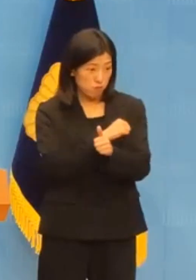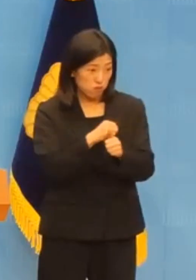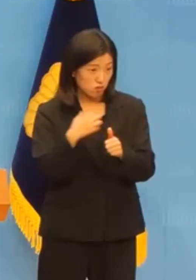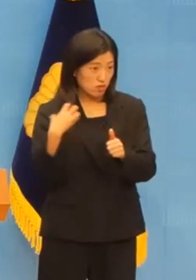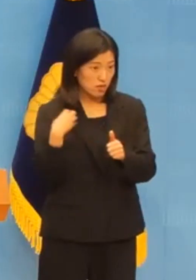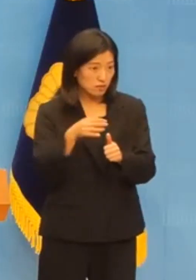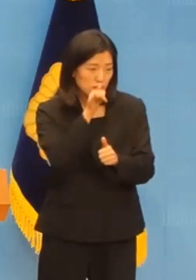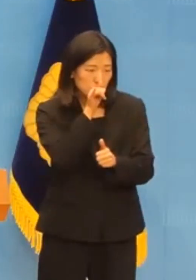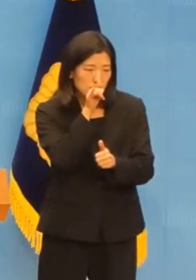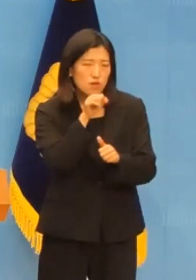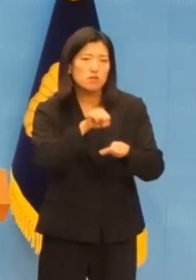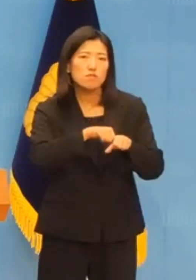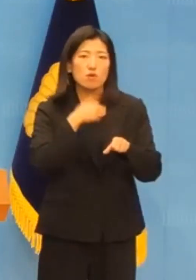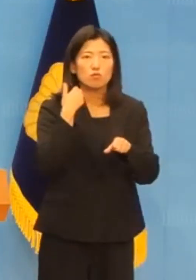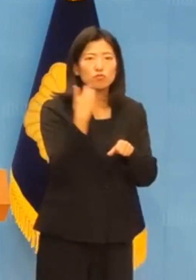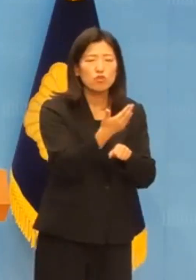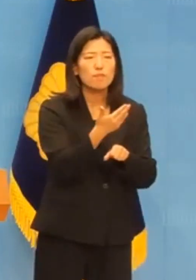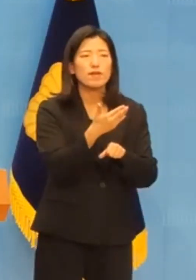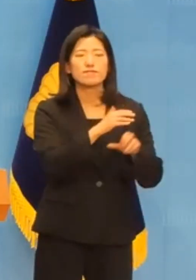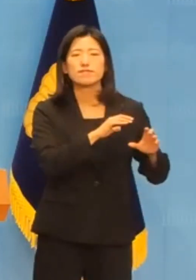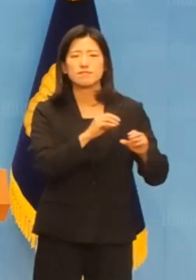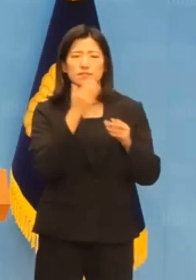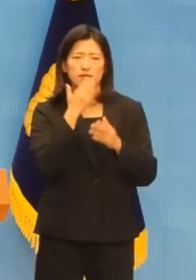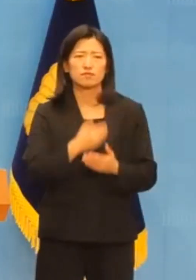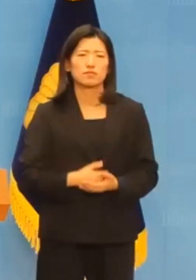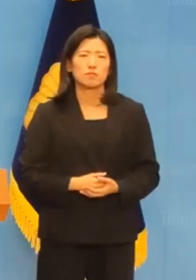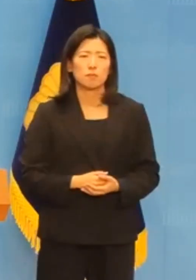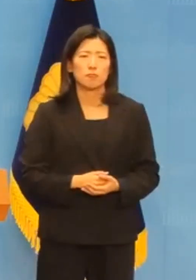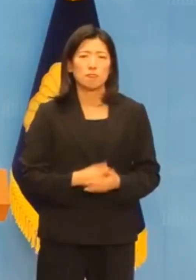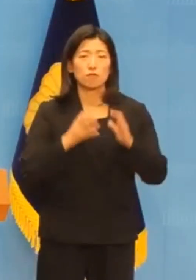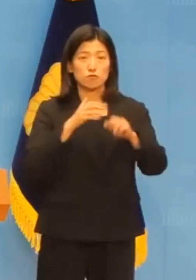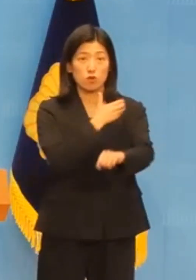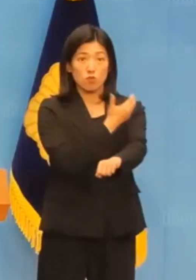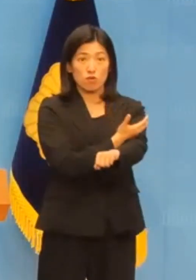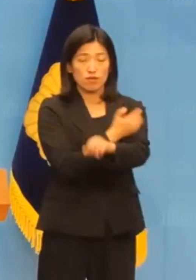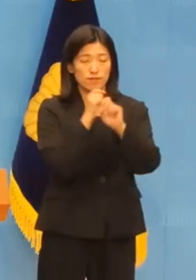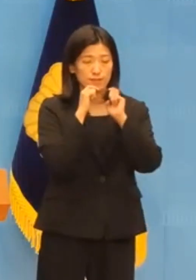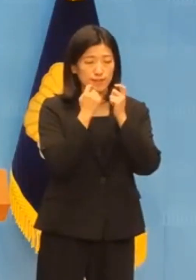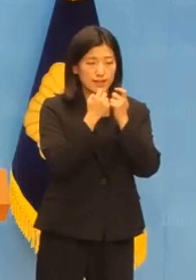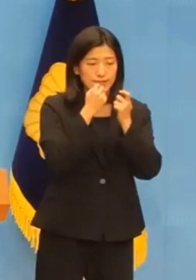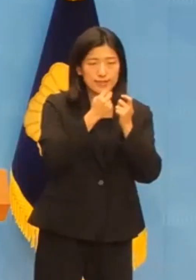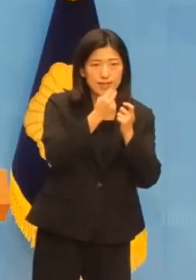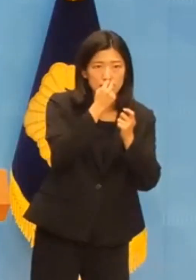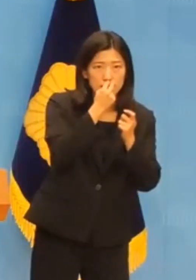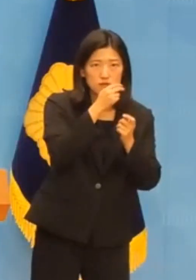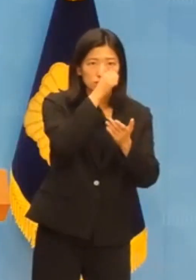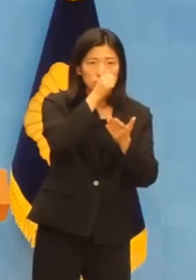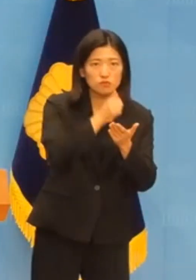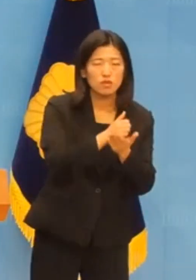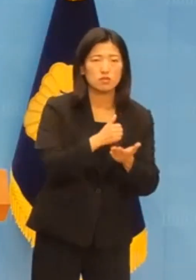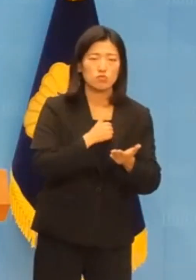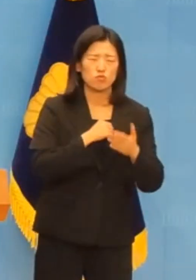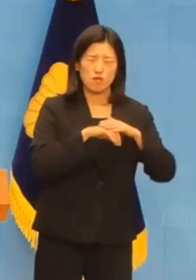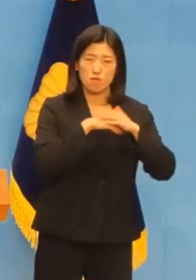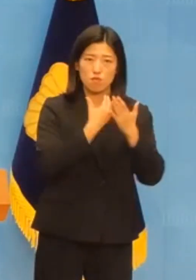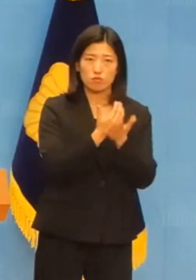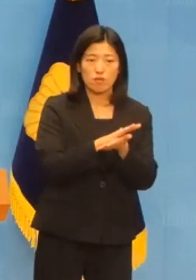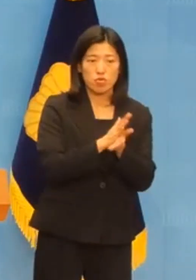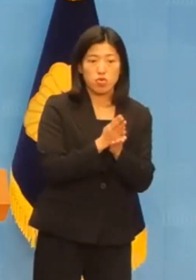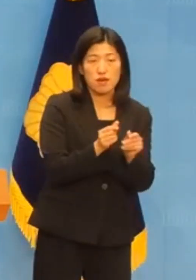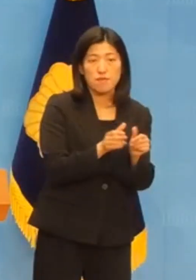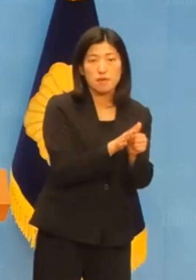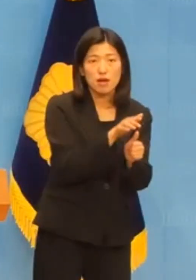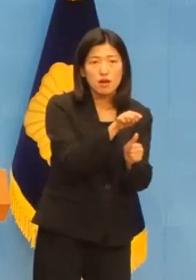바 있습니다. 국가 권력이 개인의 생명과 존엄을 침해한 범죄에 대해서도 어떠한 예외가 있을